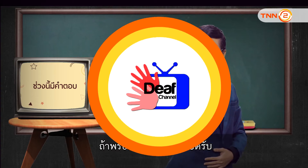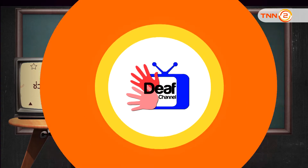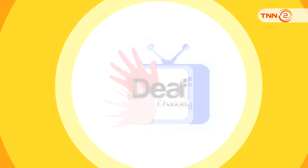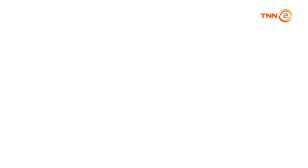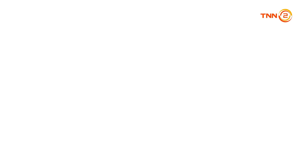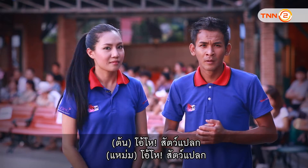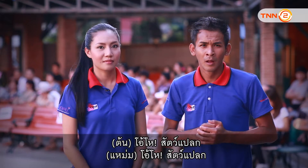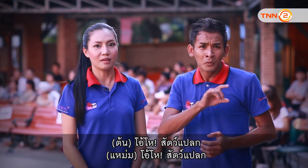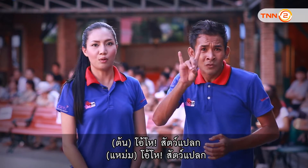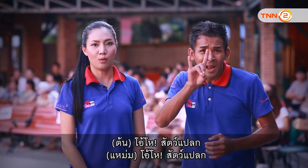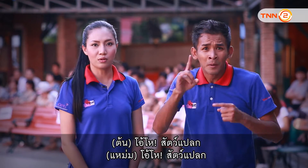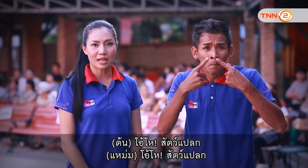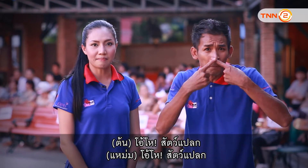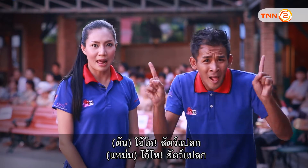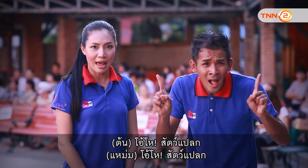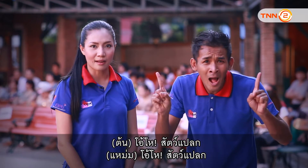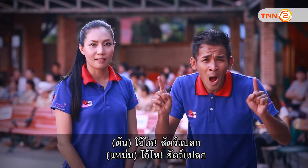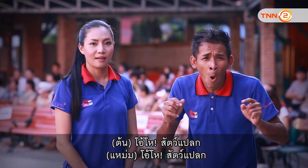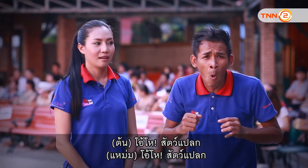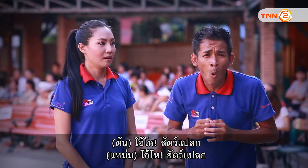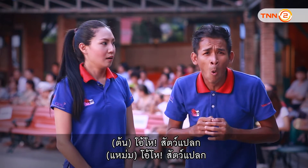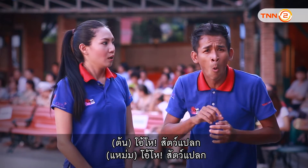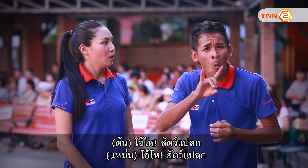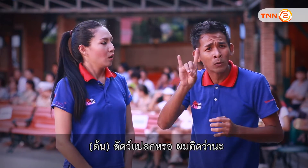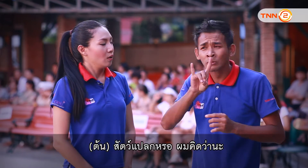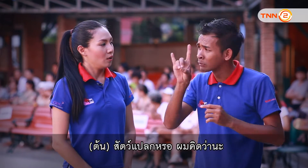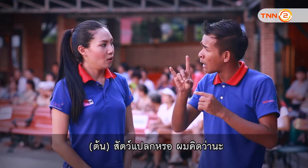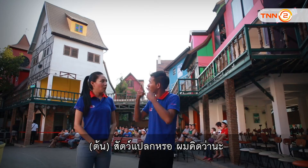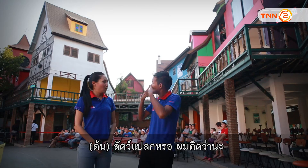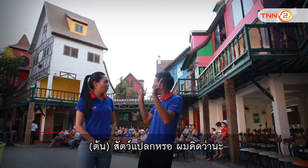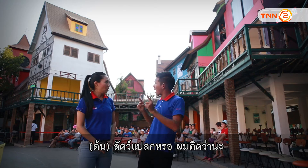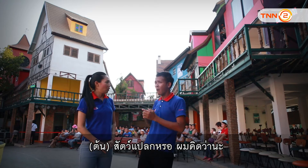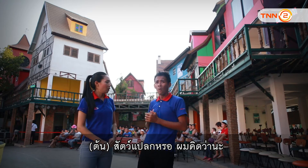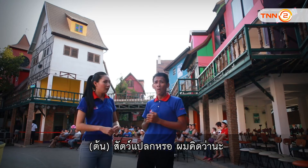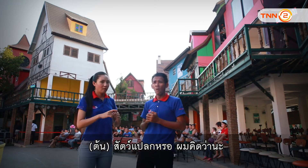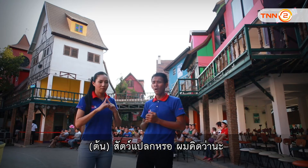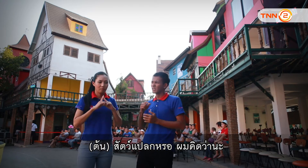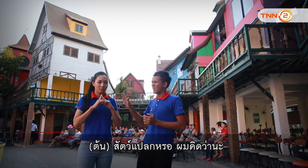ครับ โอ้โหสัตว์แปลกสัตว์แปลกเหรอผมคิดว่าน